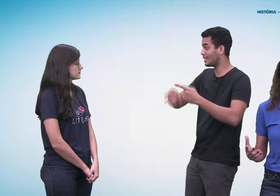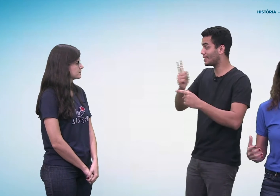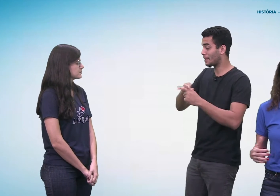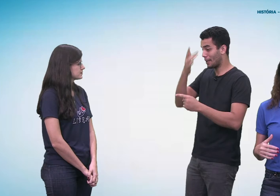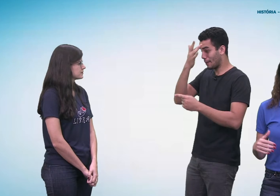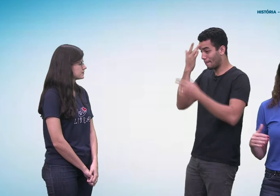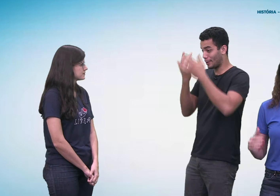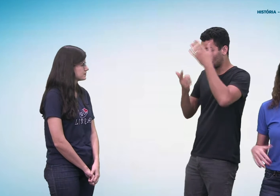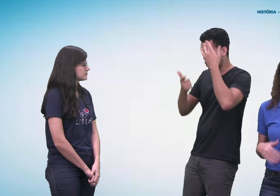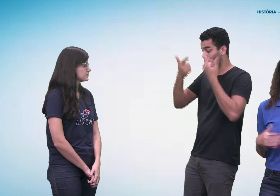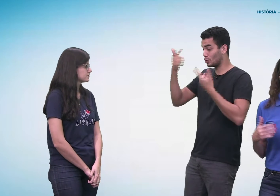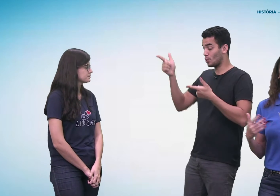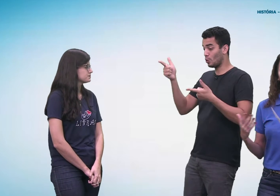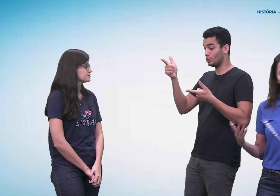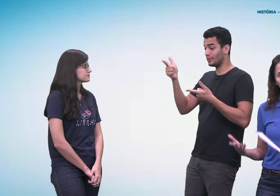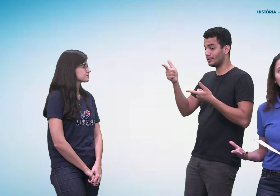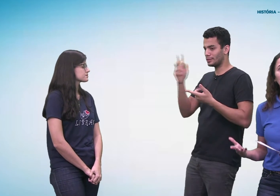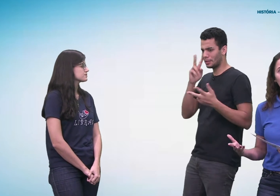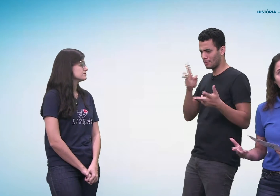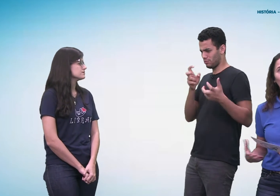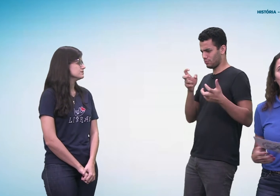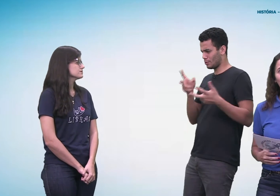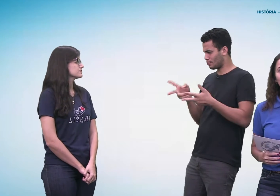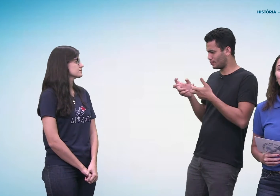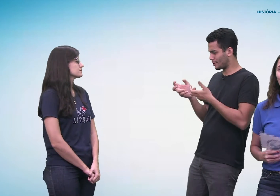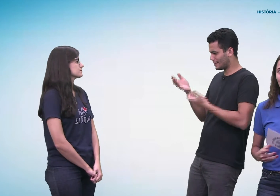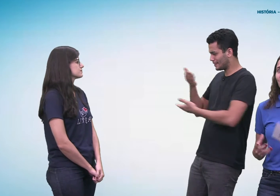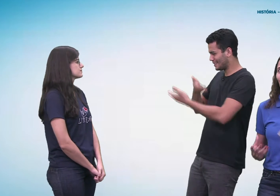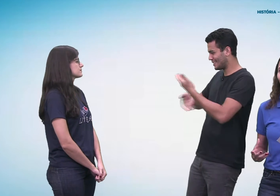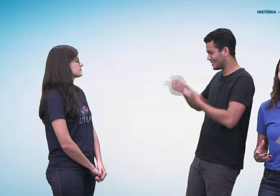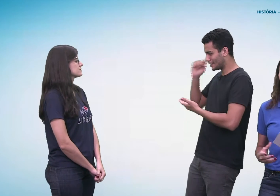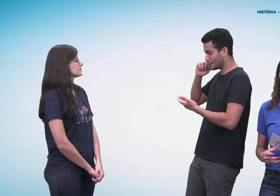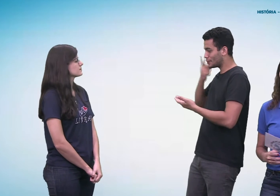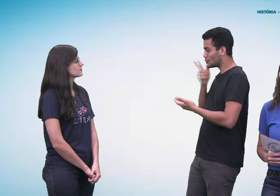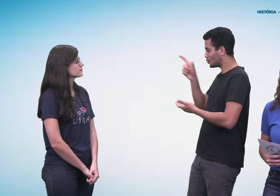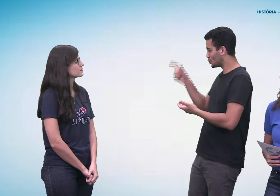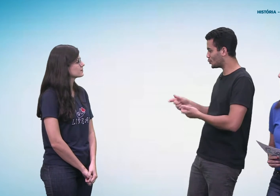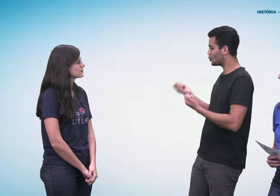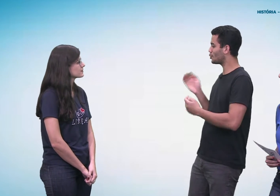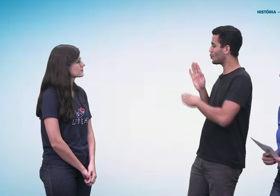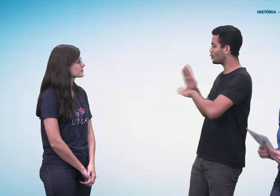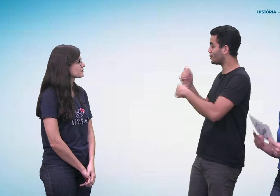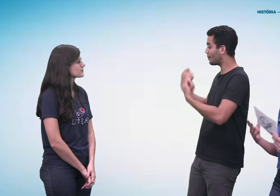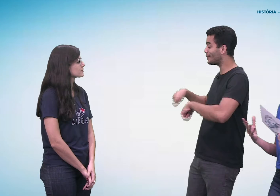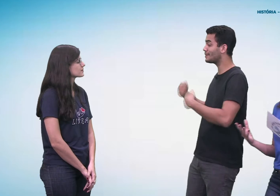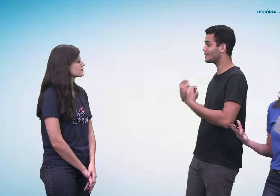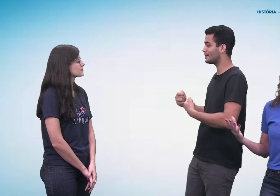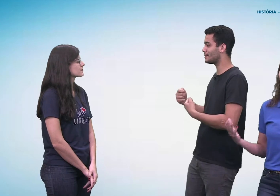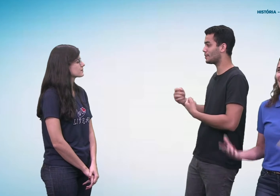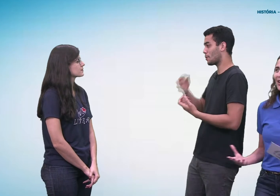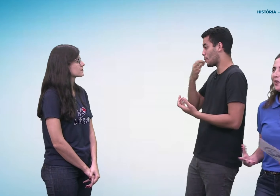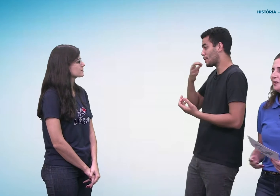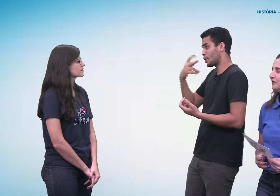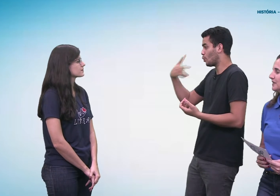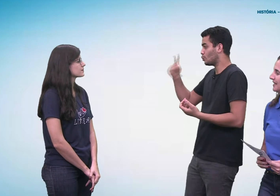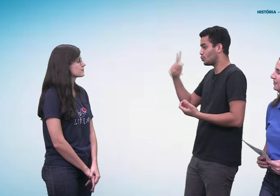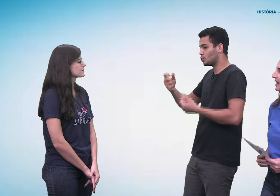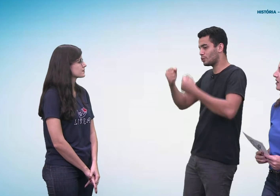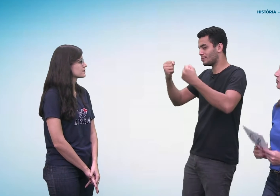sinais, possamos aprender também com eles coisas novas. Então, Luísa, esse momento é realmente seu para você falar um